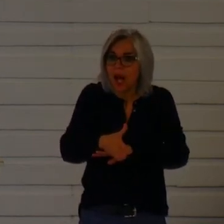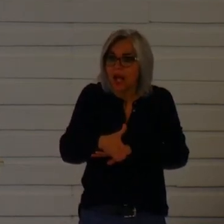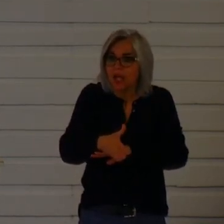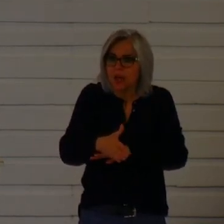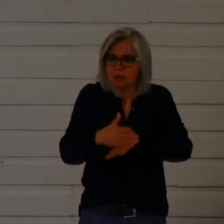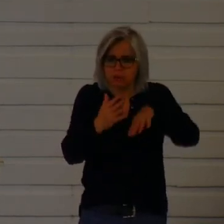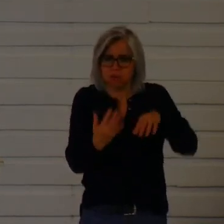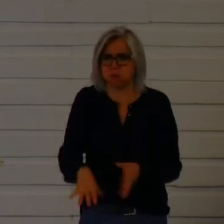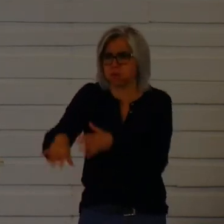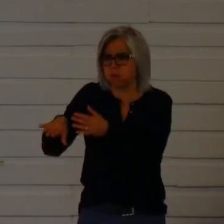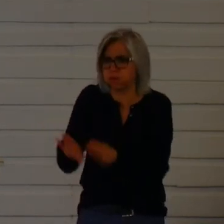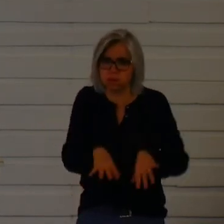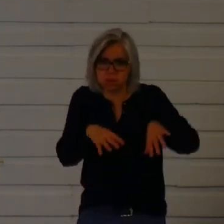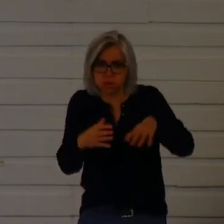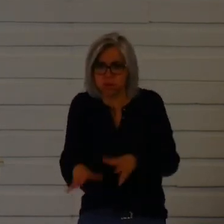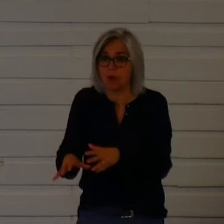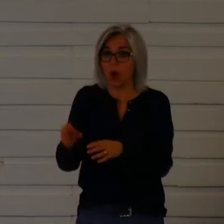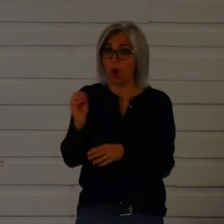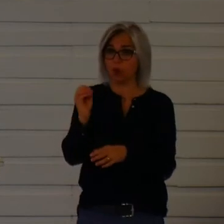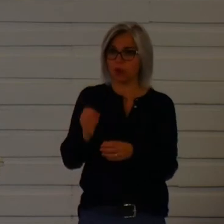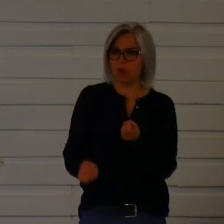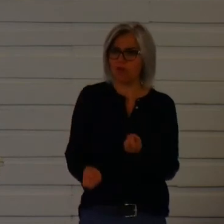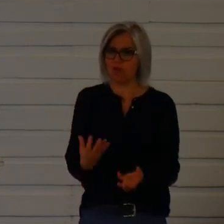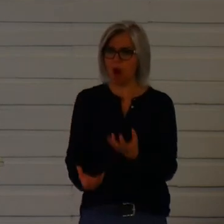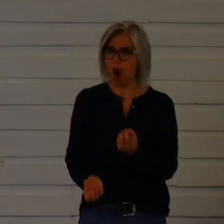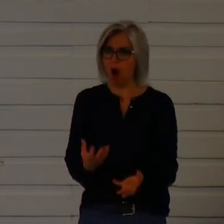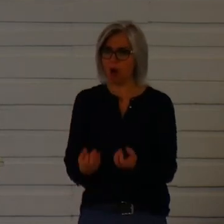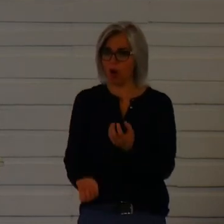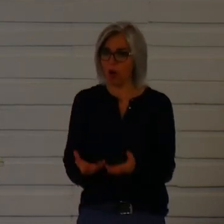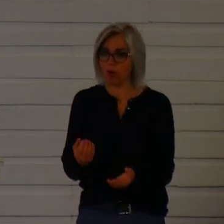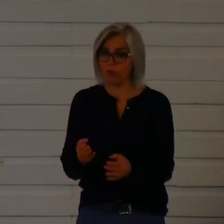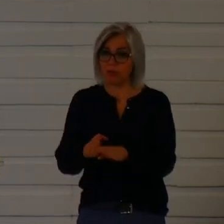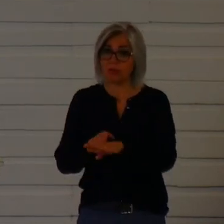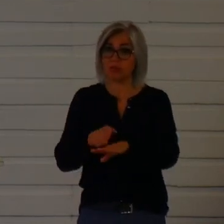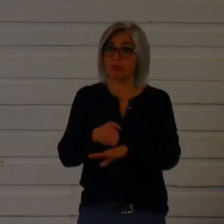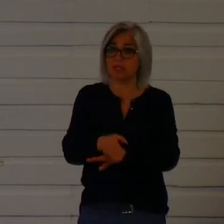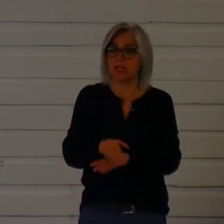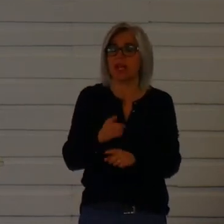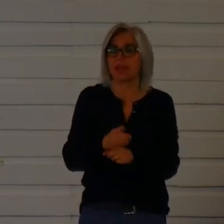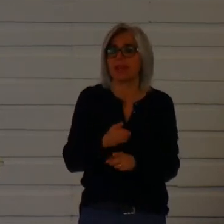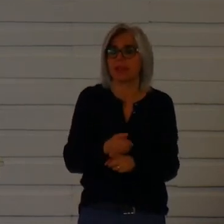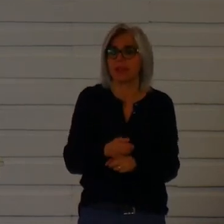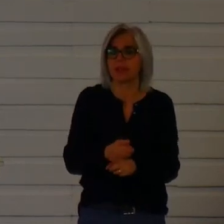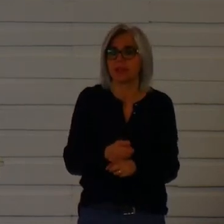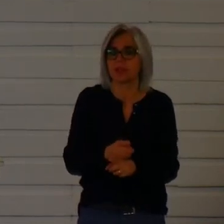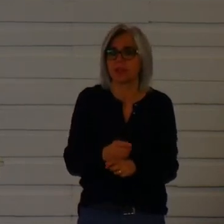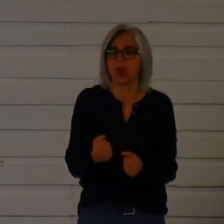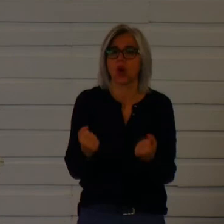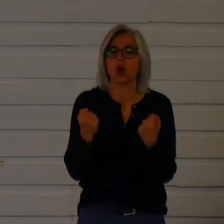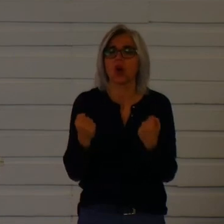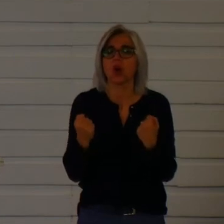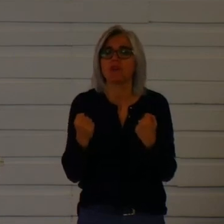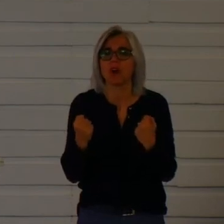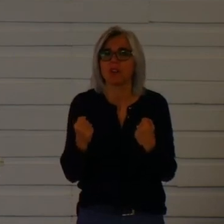vorremmo evitare nella nostra vita. Quanti di voi vorrebbero evitare ai propri figli di passare per certe situazioni? E quante